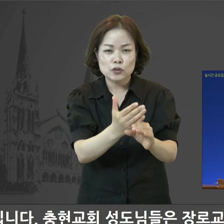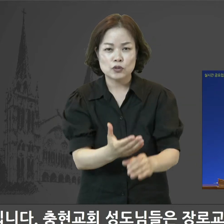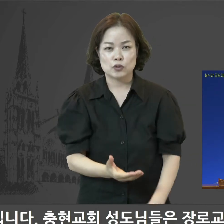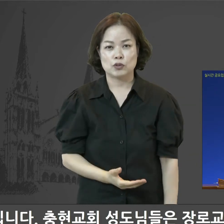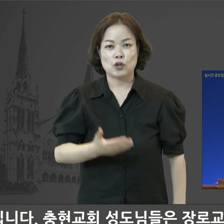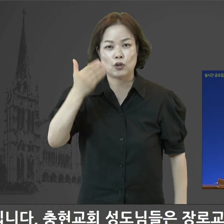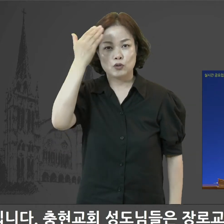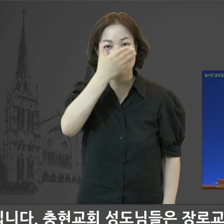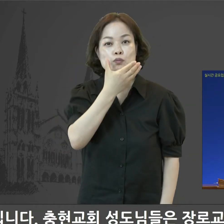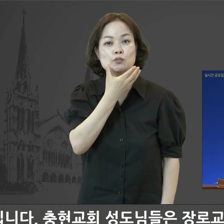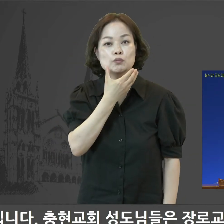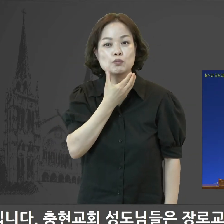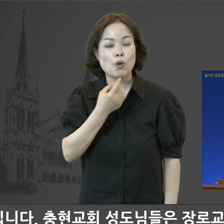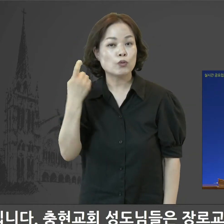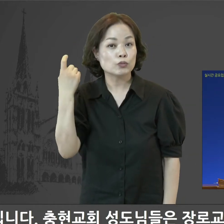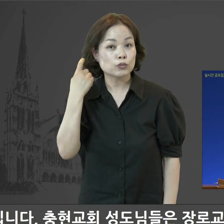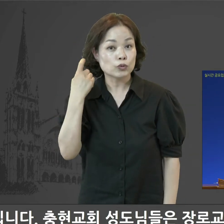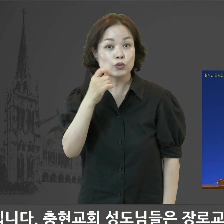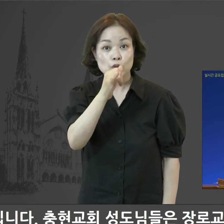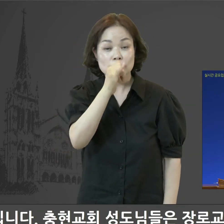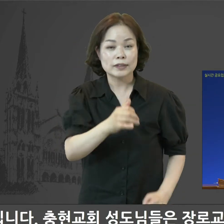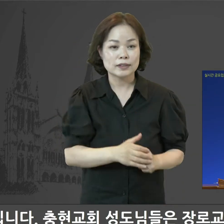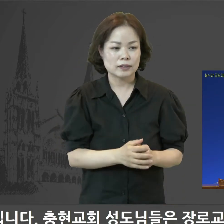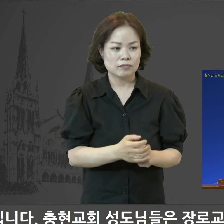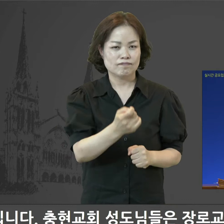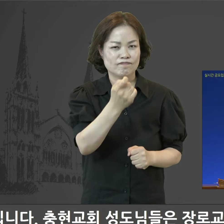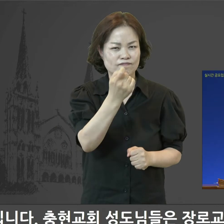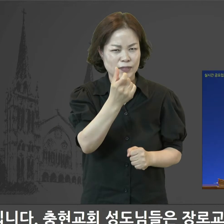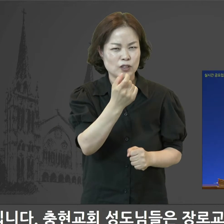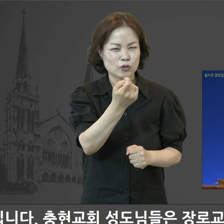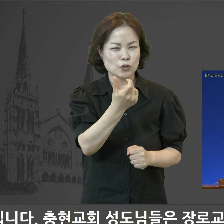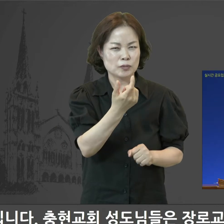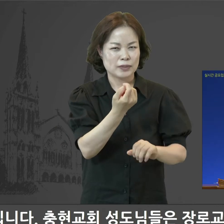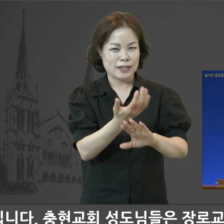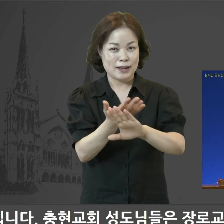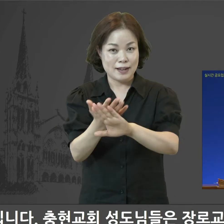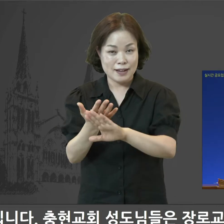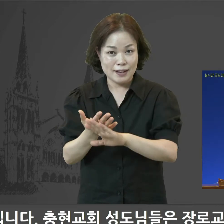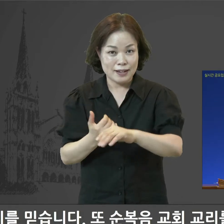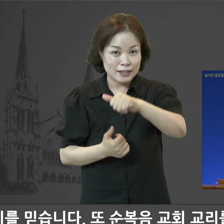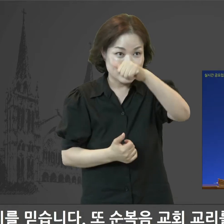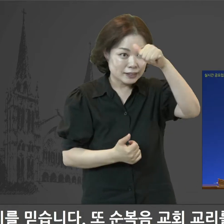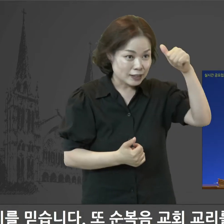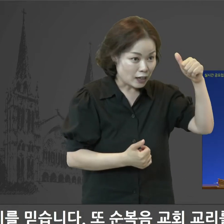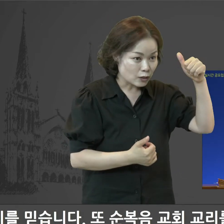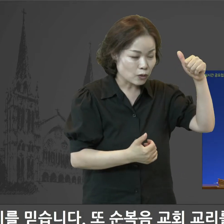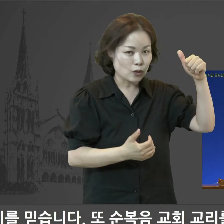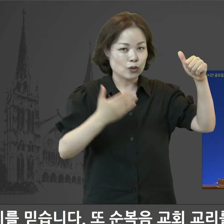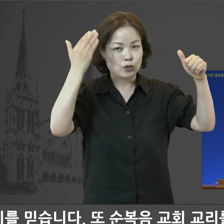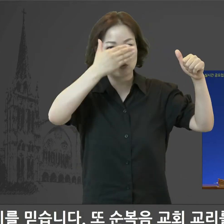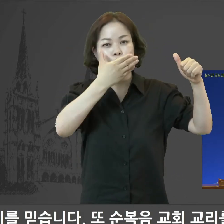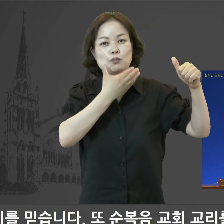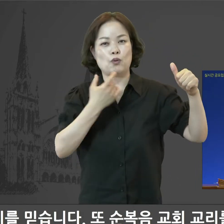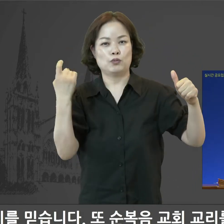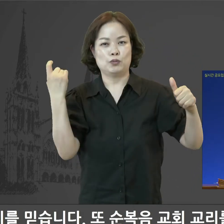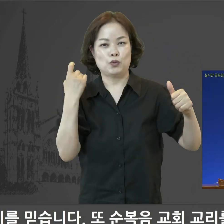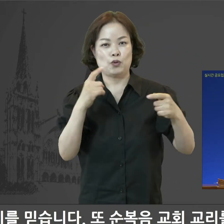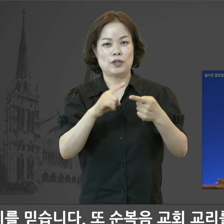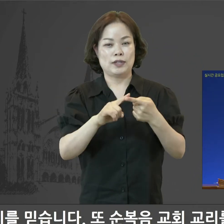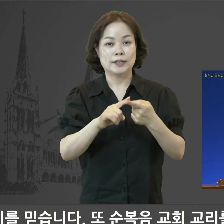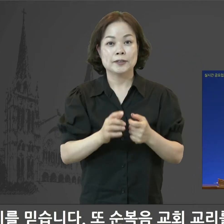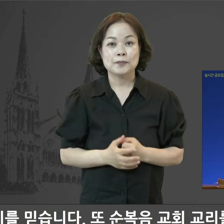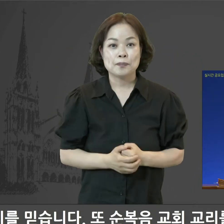순복음교회의 교리를 믿는 분도 있습니다. 다소 다른 부분들이 있죠. 장로교회와 순복음교회는.